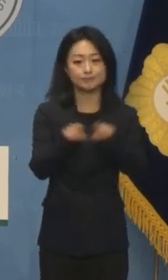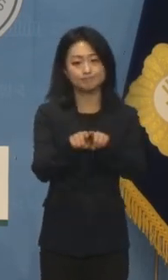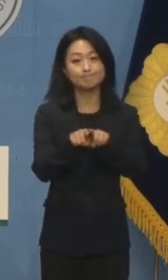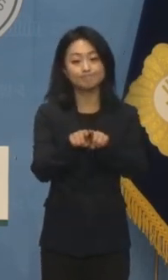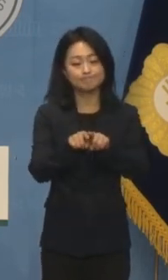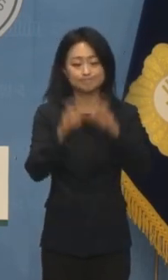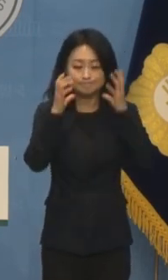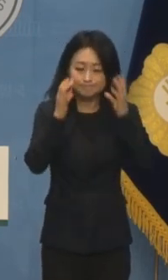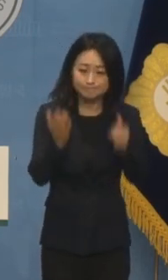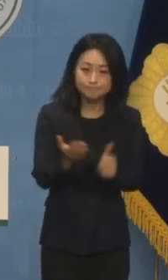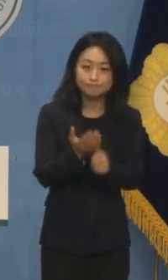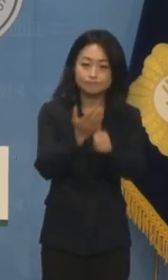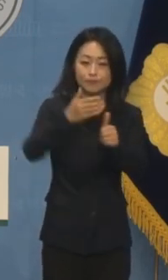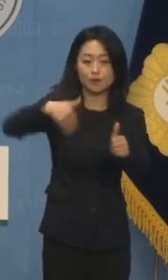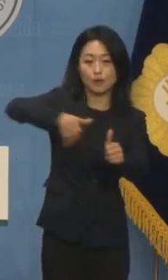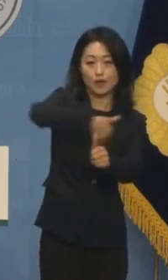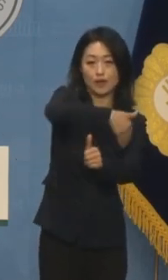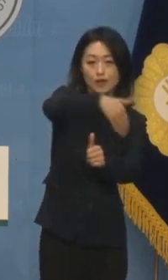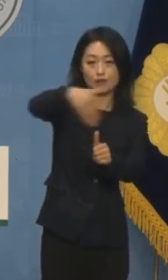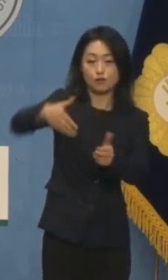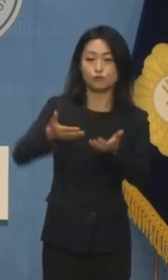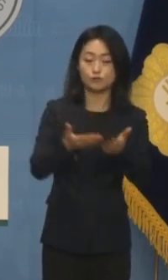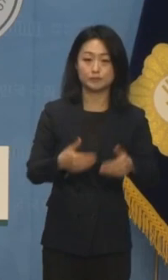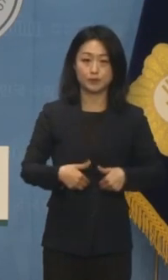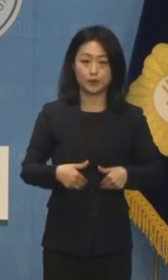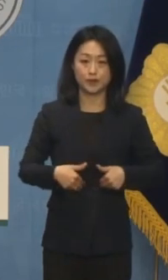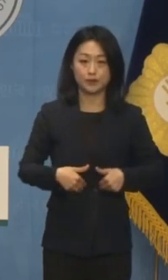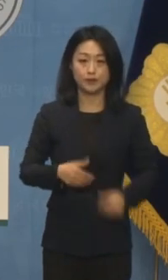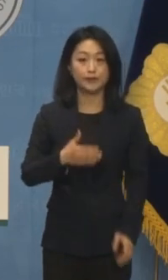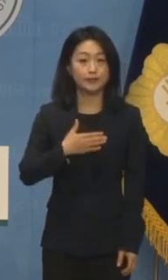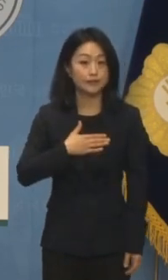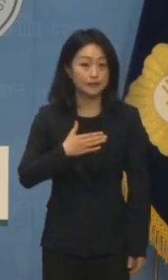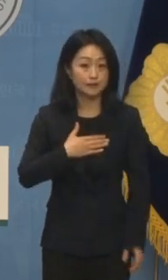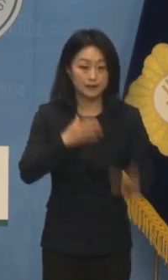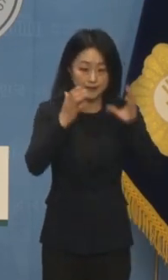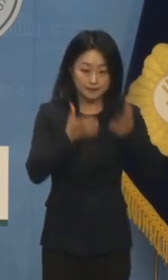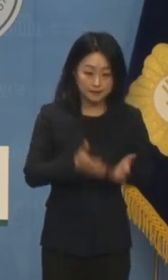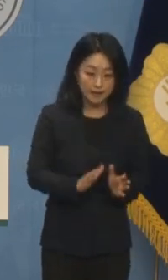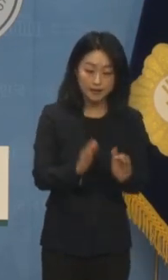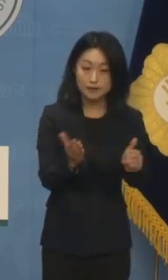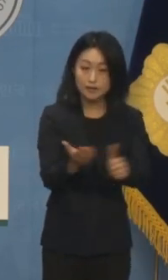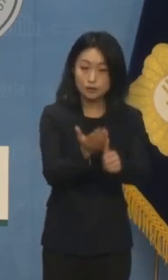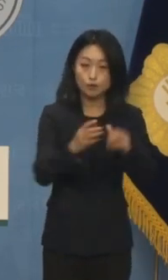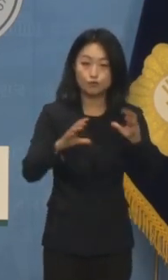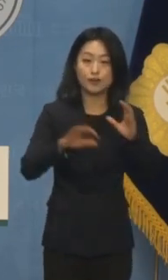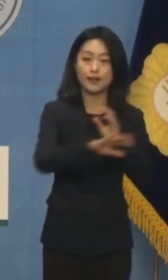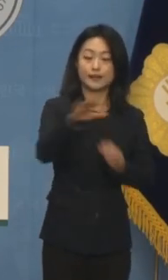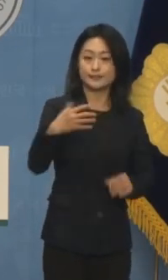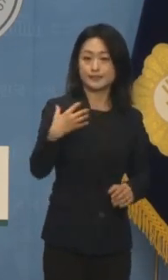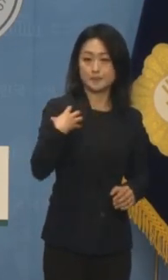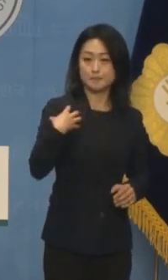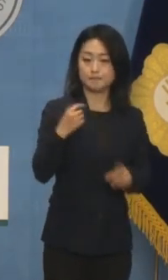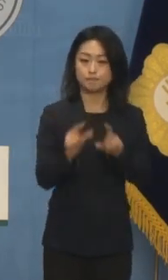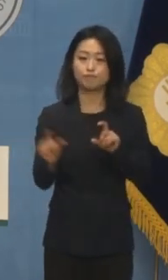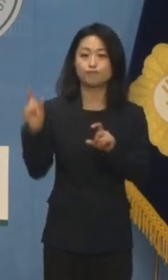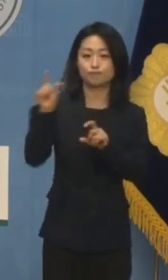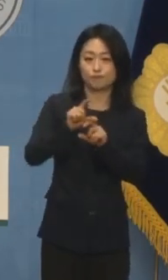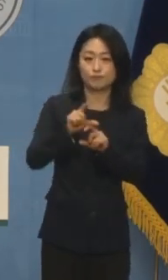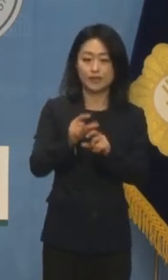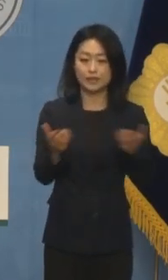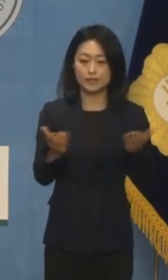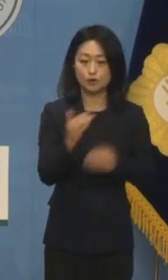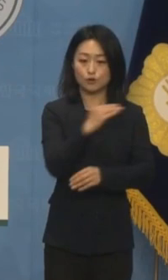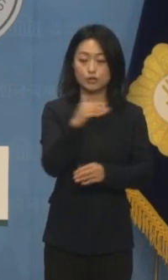환경을 만들어야 합니다. 이에 저는 출생과 양육에 대한 국가 책임을 대폭 강화하는